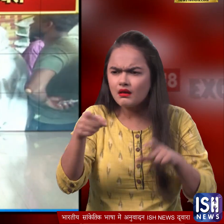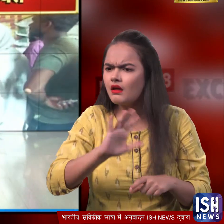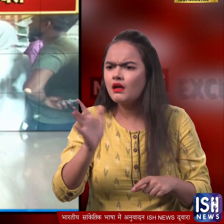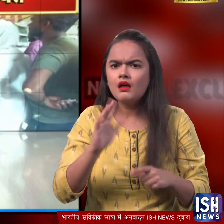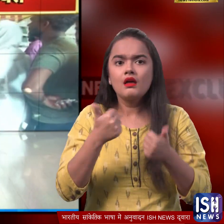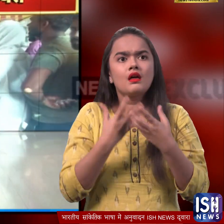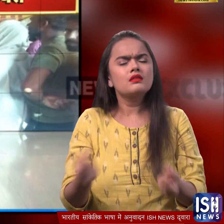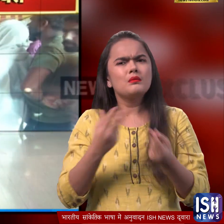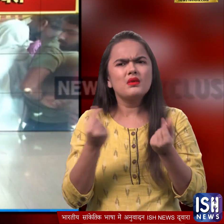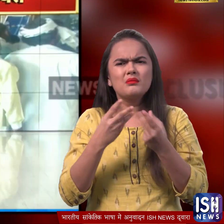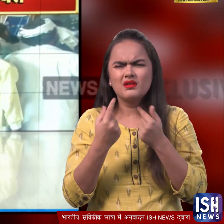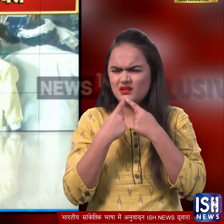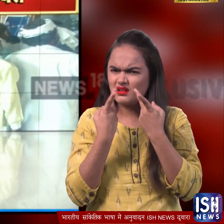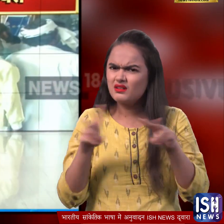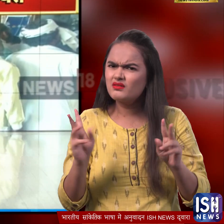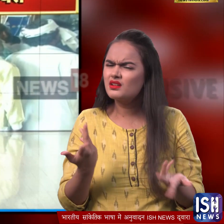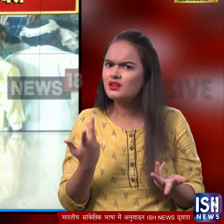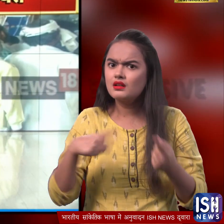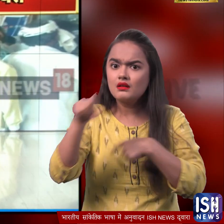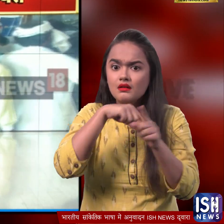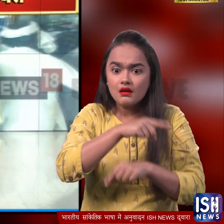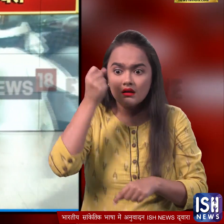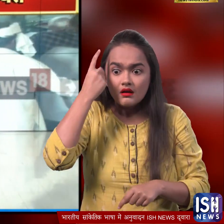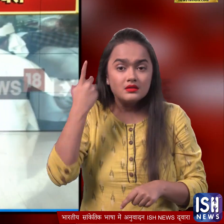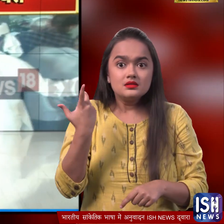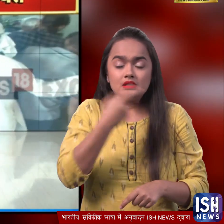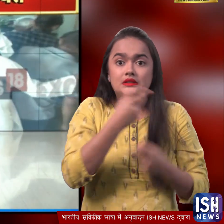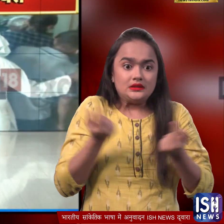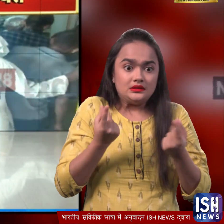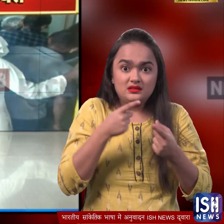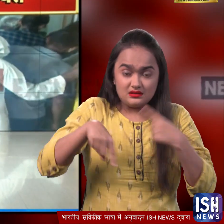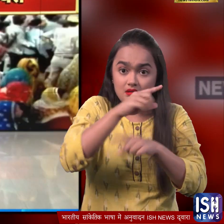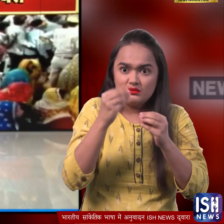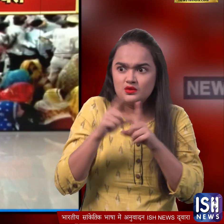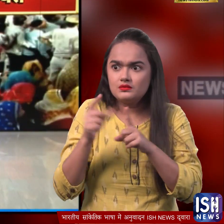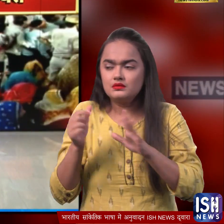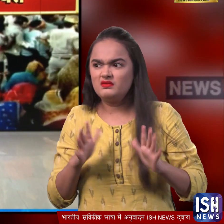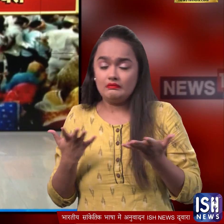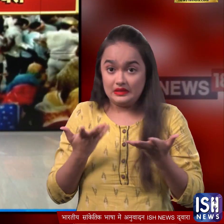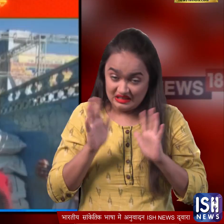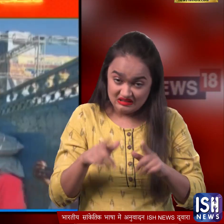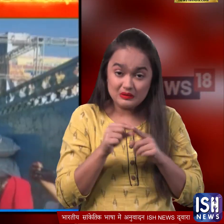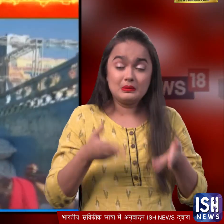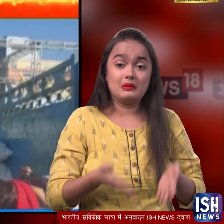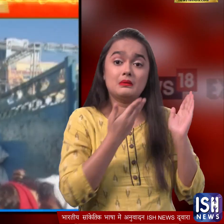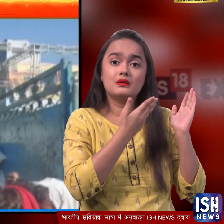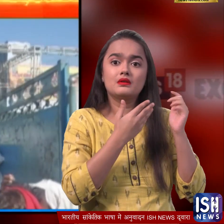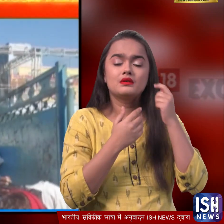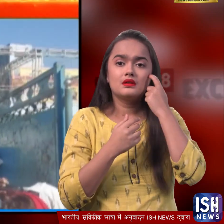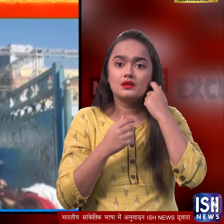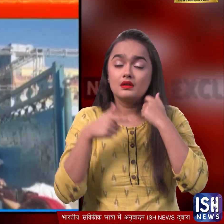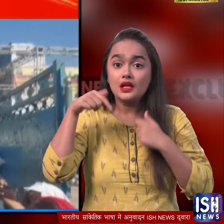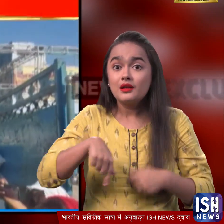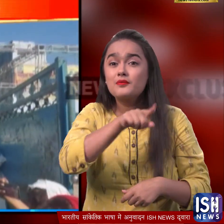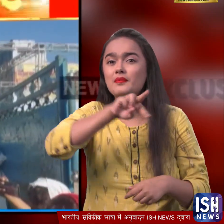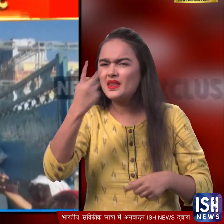और कहती हैं। ऐसे में राज्य सरकार को जब खाद की कमी का एहसास हुआ तो वो इसकी भरपाई के लिए कुछ पहल करती नजर आई, जिसकी